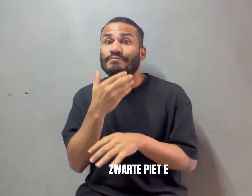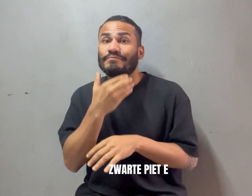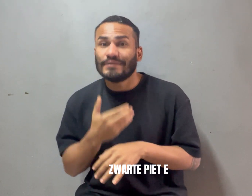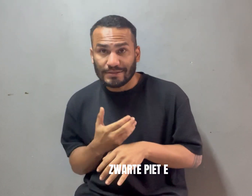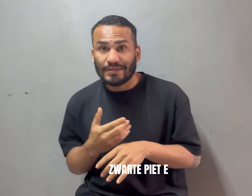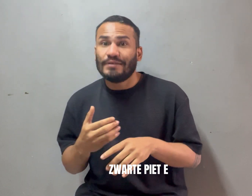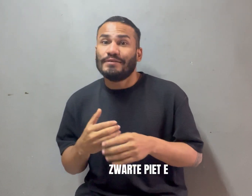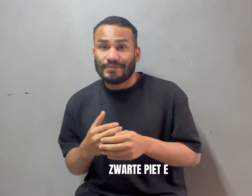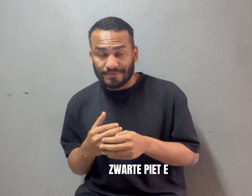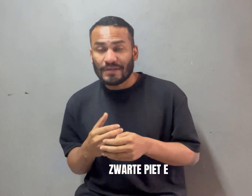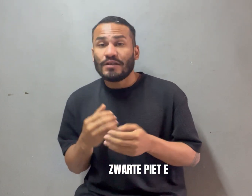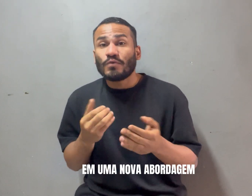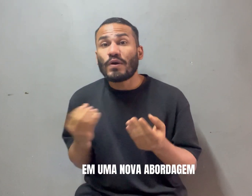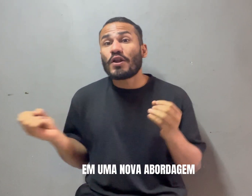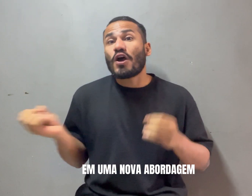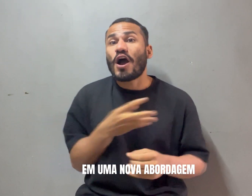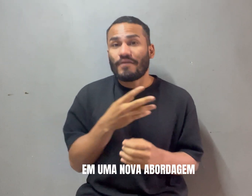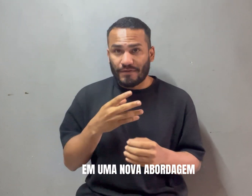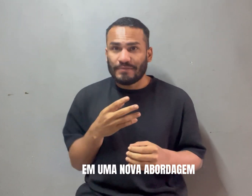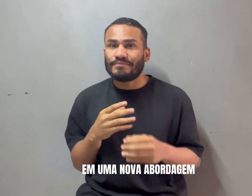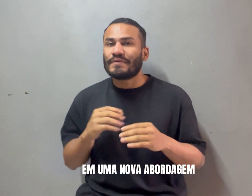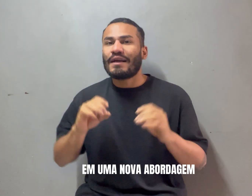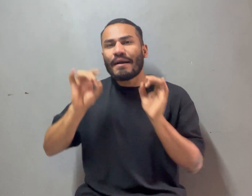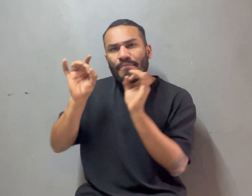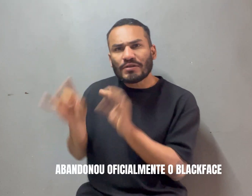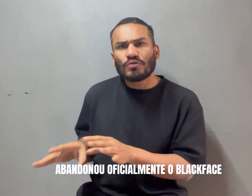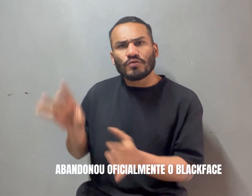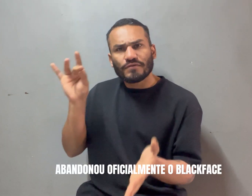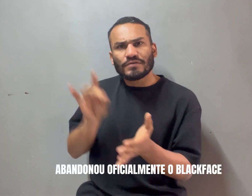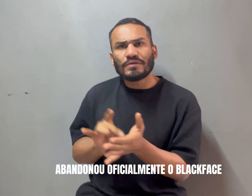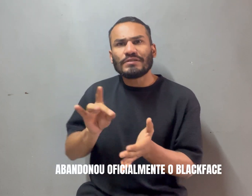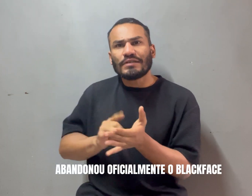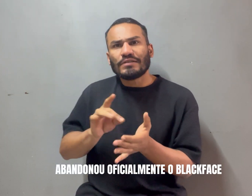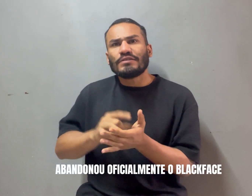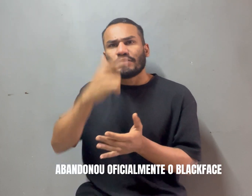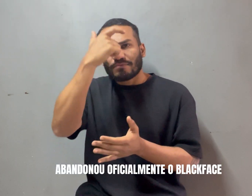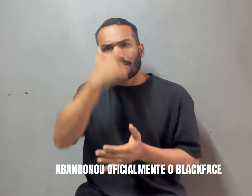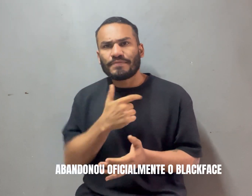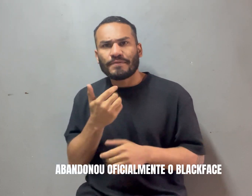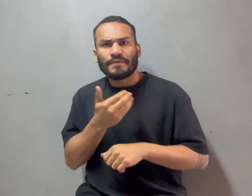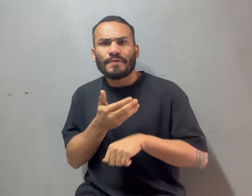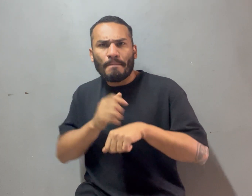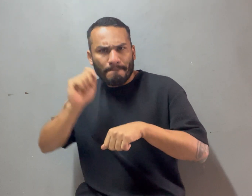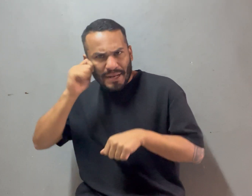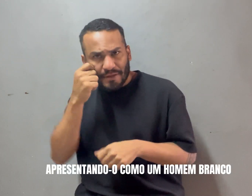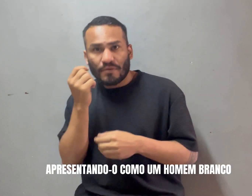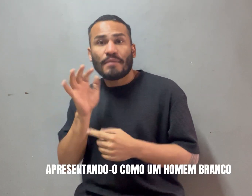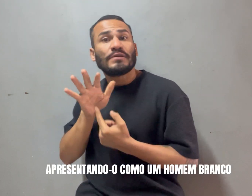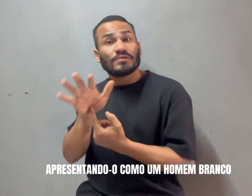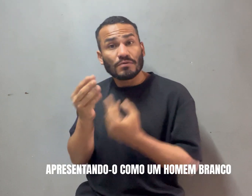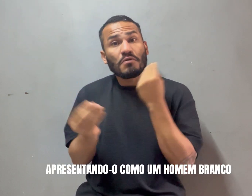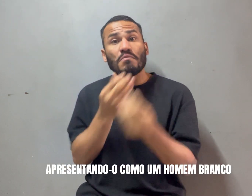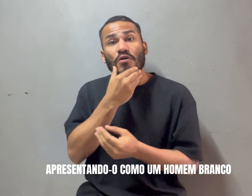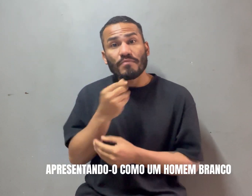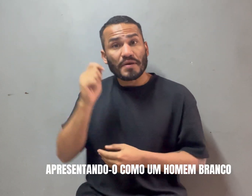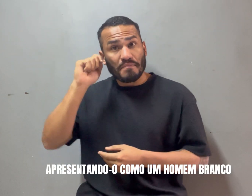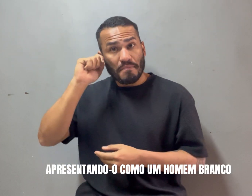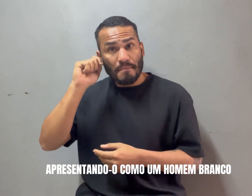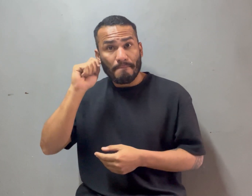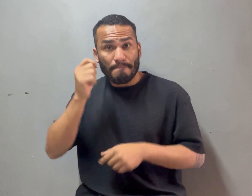Zwarte Piet e, em uma nova abordagem, abandonou oficialmente o blackface, apresentando-o como um homem branco,